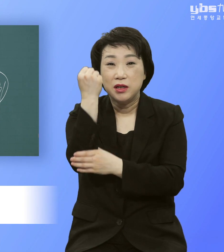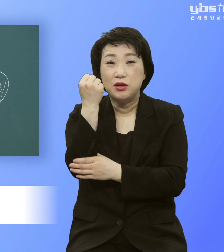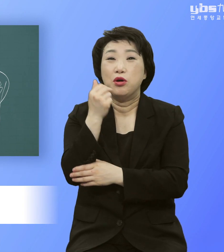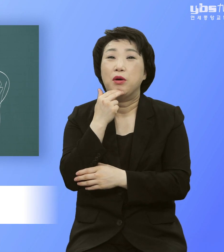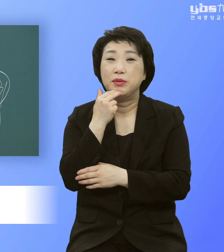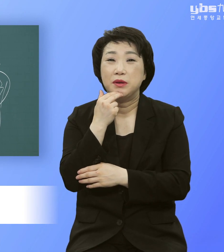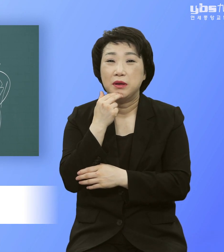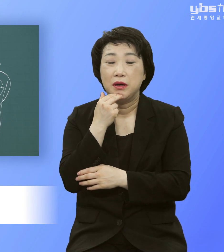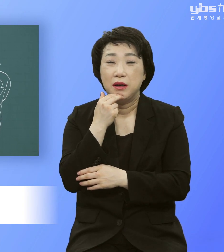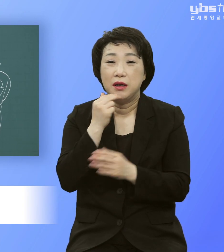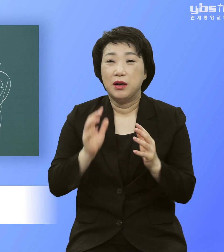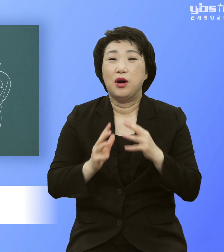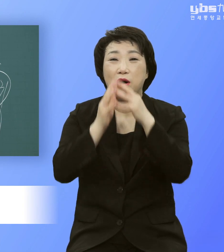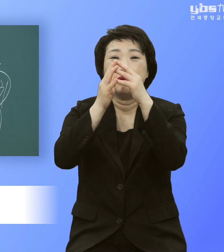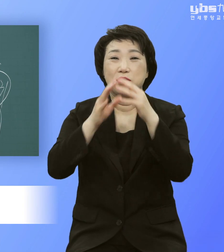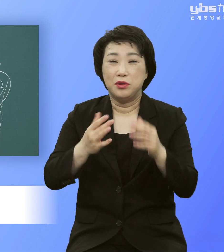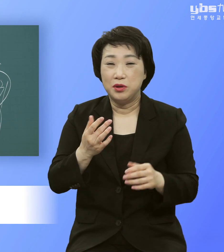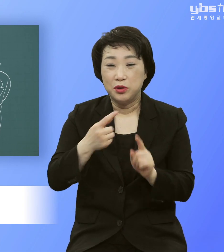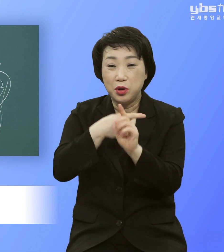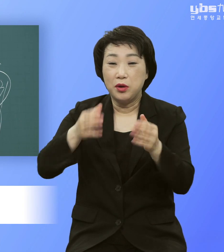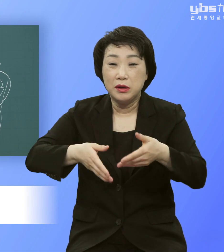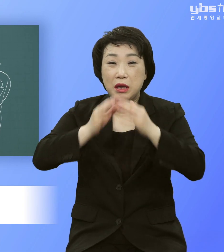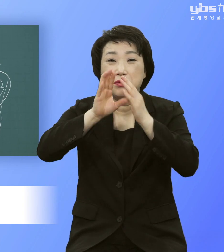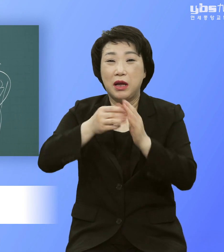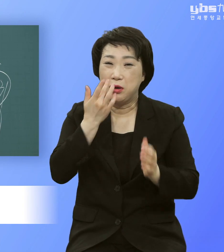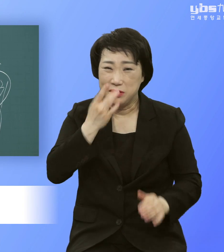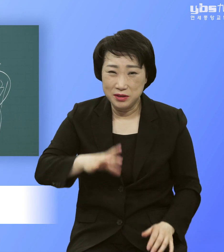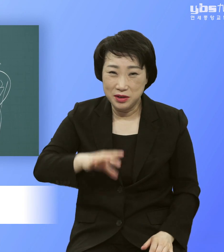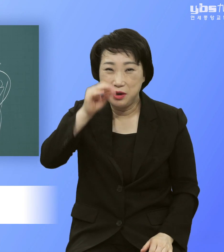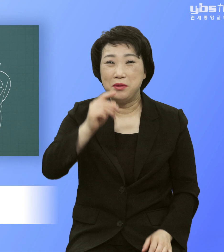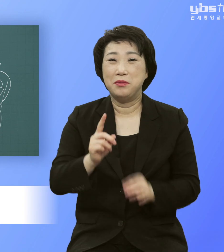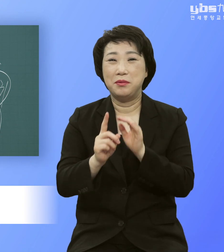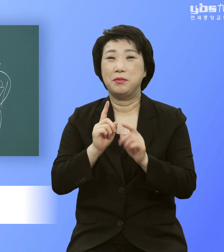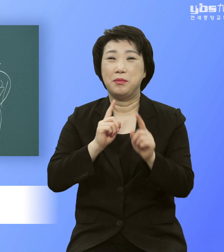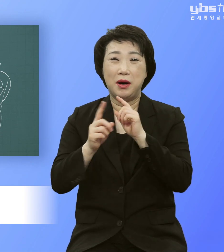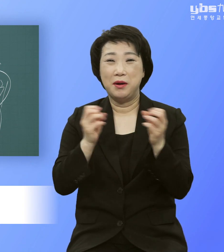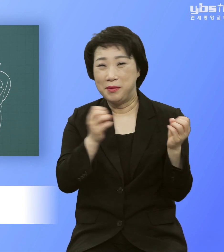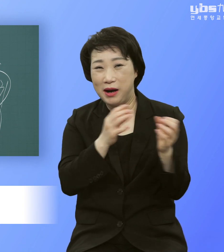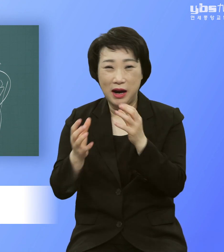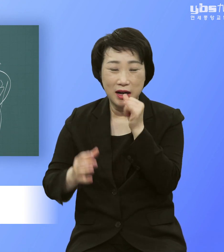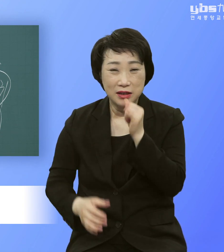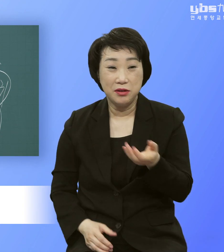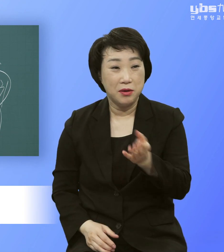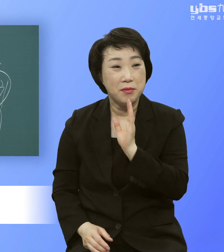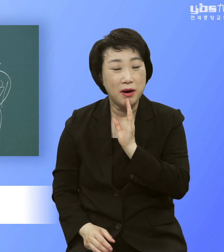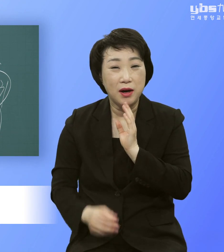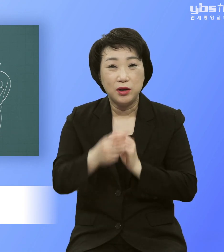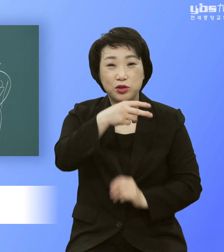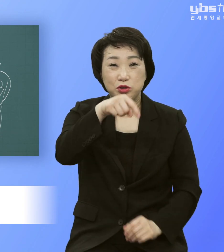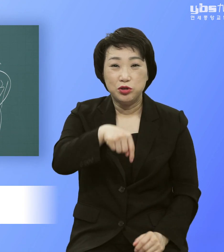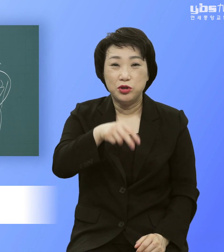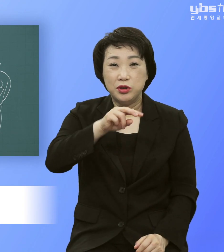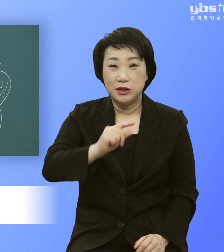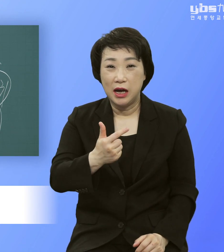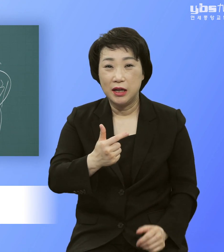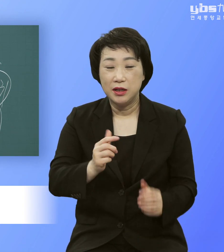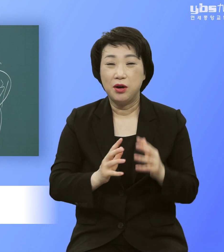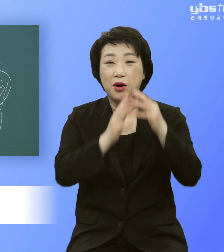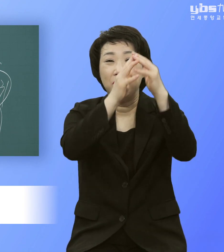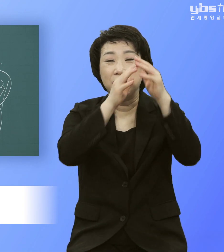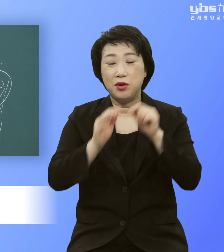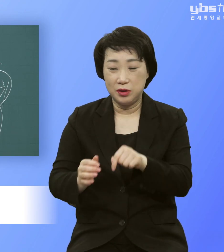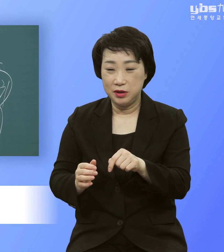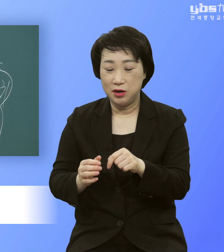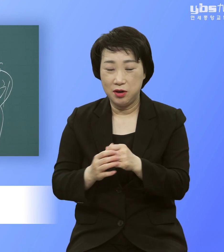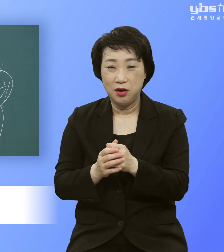처음이었을 것이라고 다 그렇게 말했어요. 그래서 두산건설에도 이 무지주공법에 대해서 굉장히